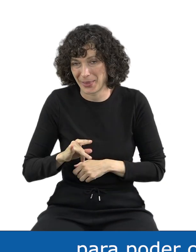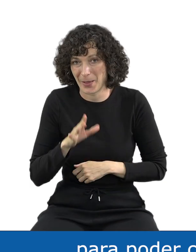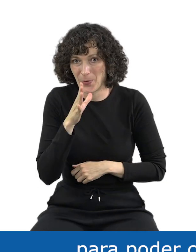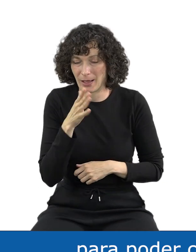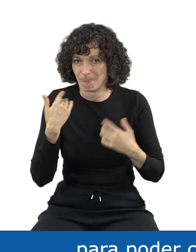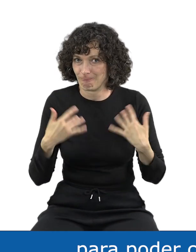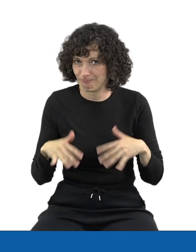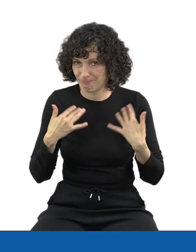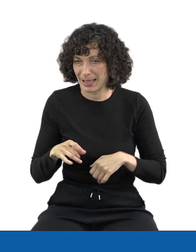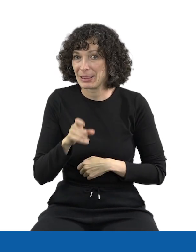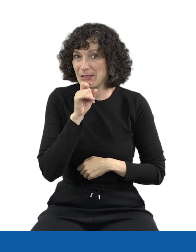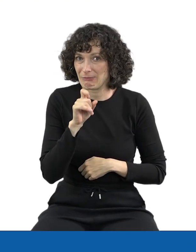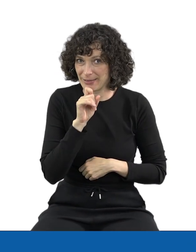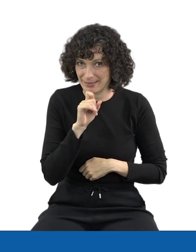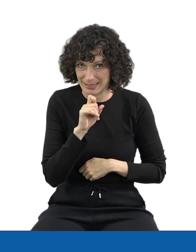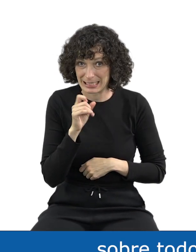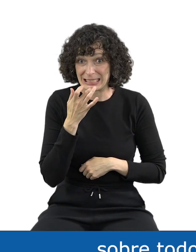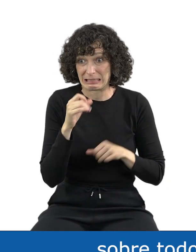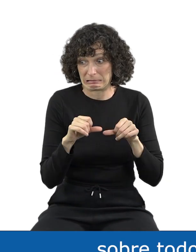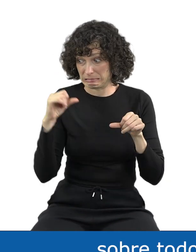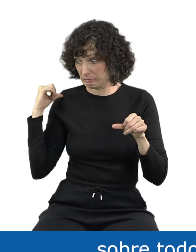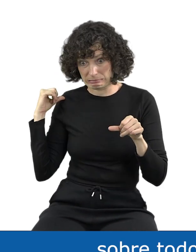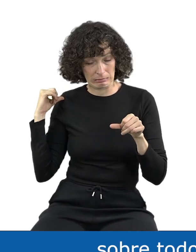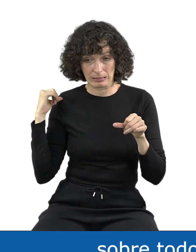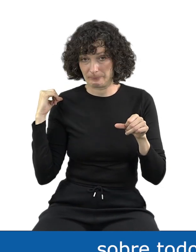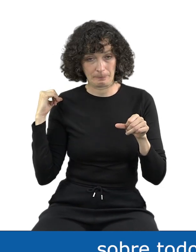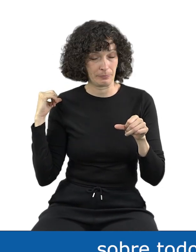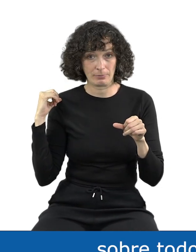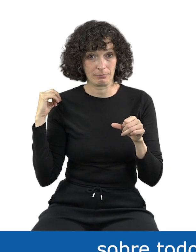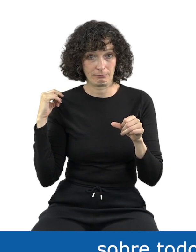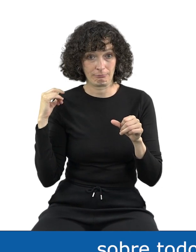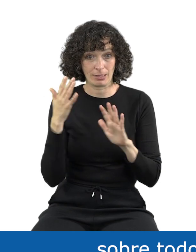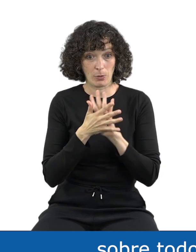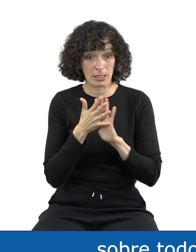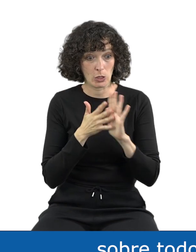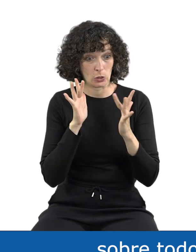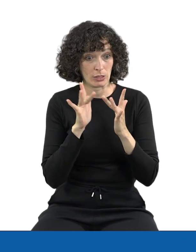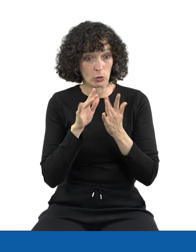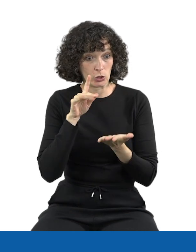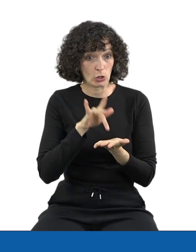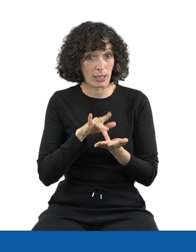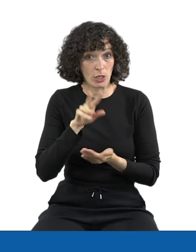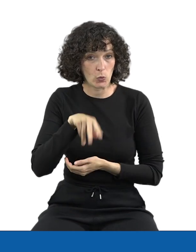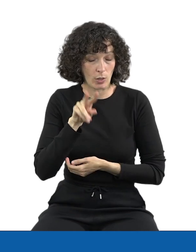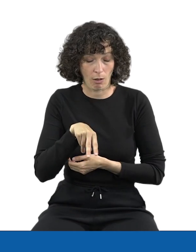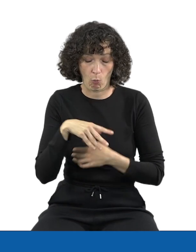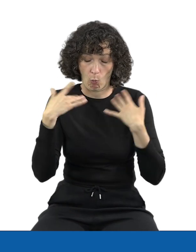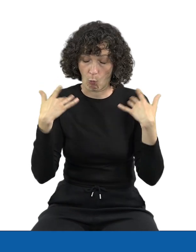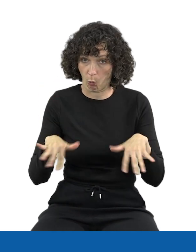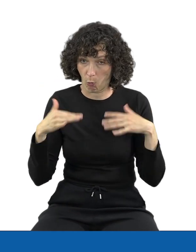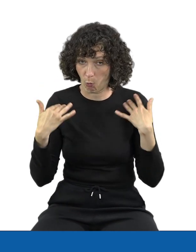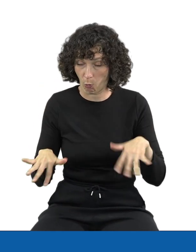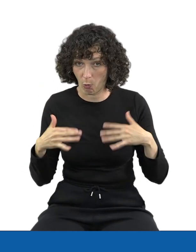porque como bien te digo, es bastante complicado, sobre todo si nunca has tenido contacto con esta lengua. Pero bueno, el hecho